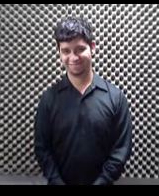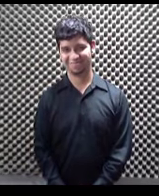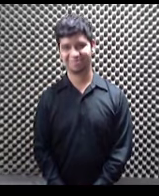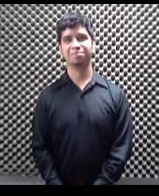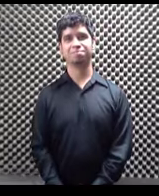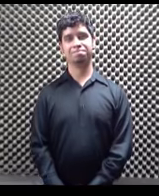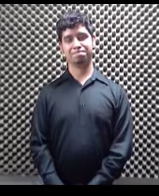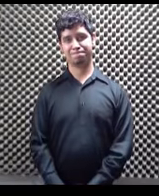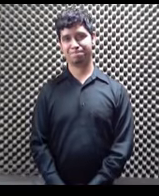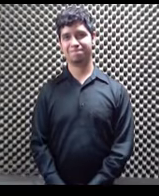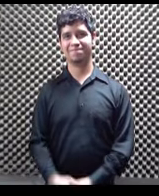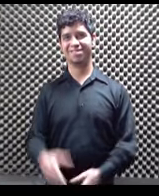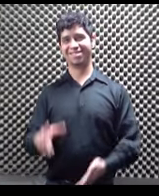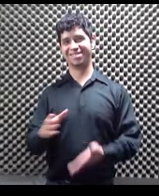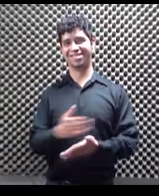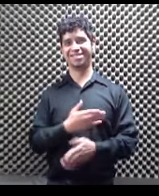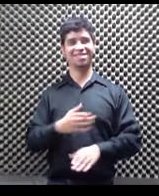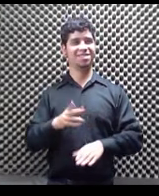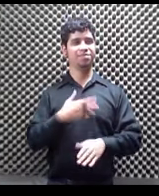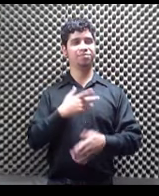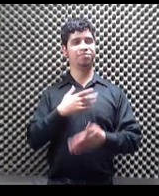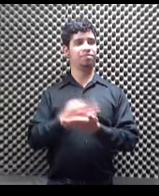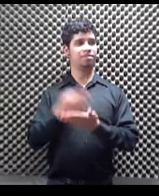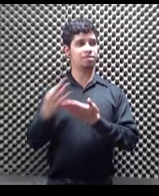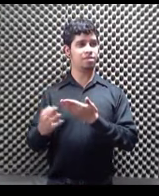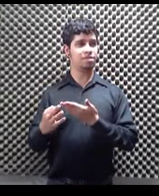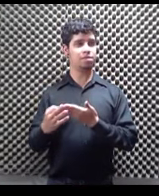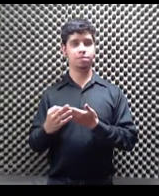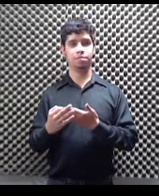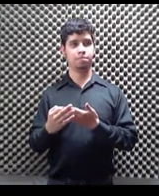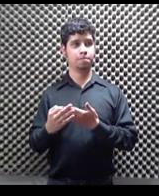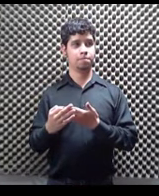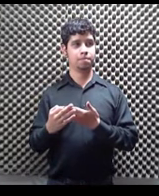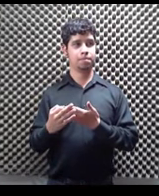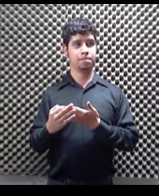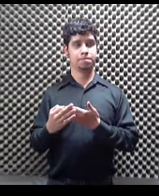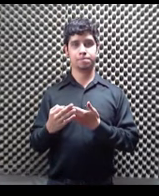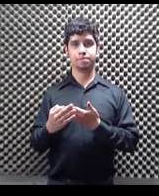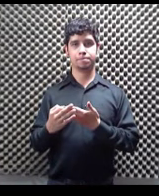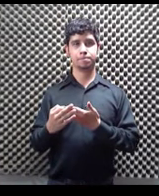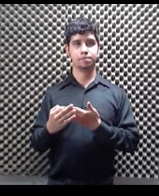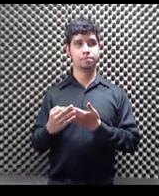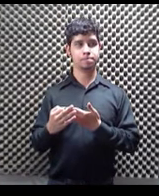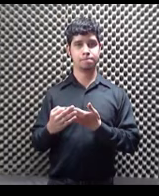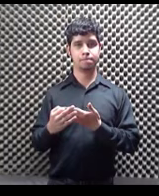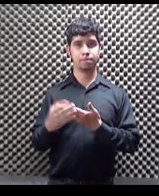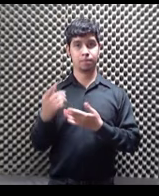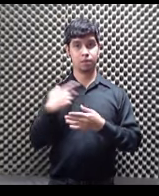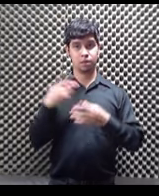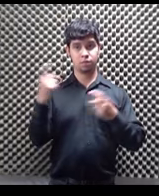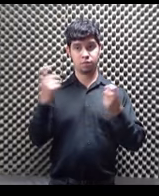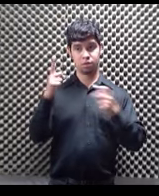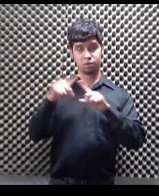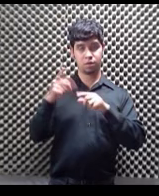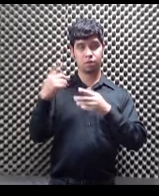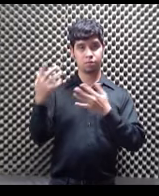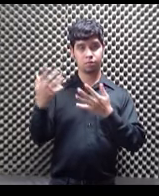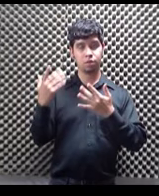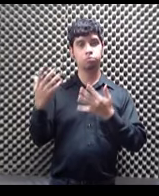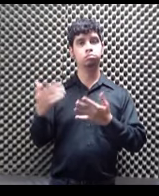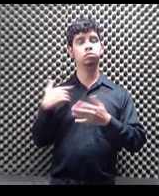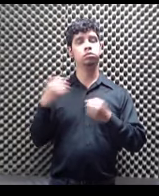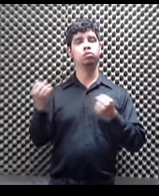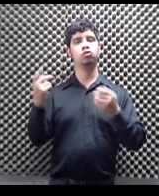Me falló. Tanto que esperé por ese smartphone chulo. Y ahora no funciona. Me falló. Siéntate a esperar en lo que ese video